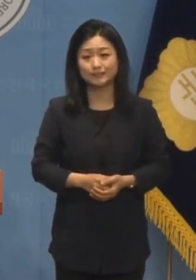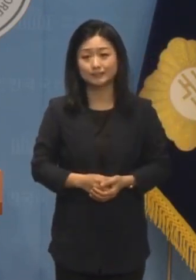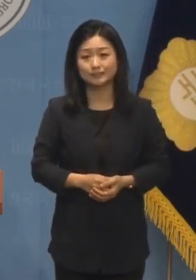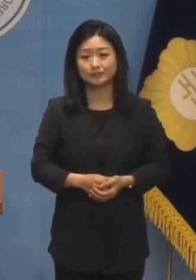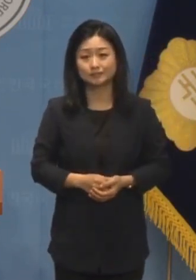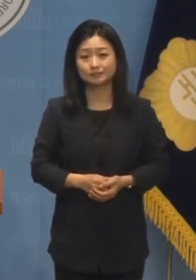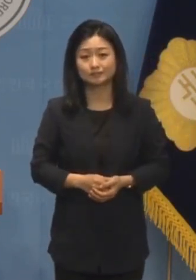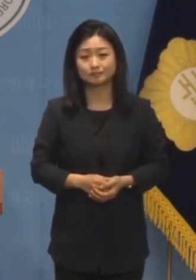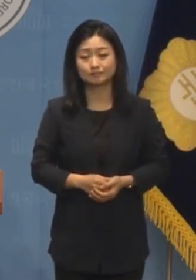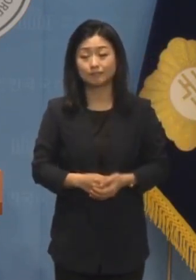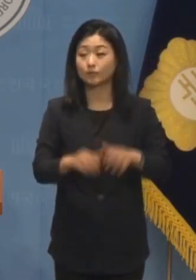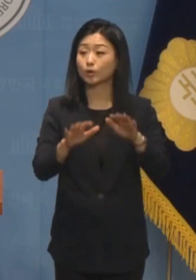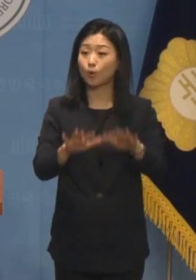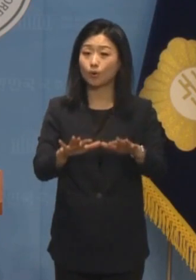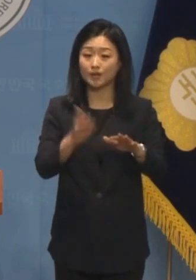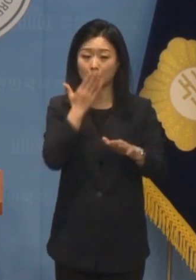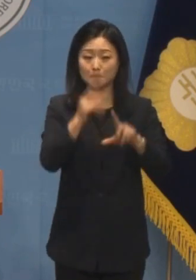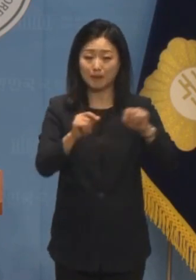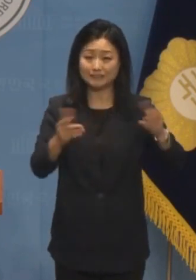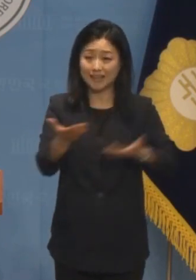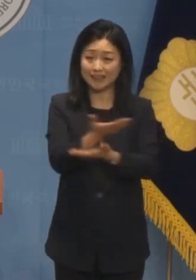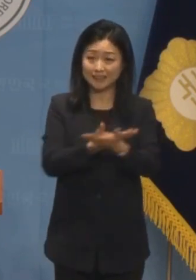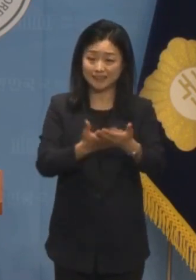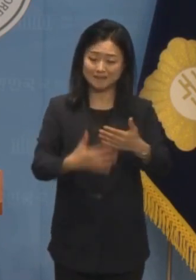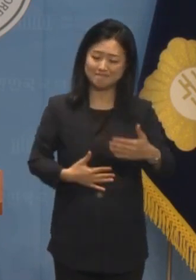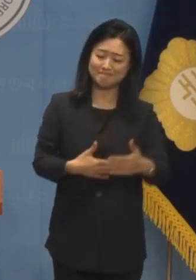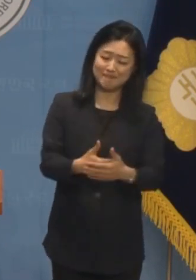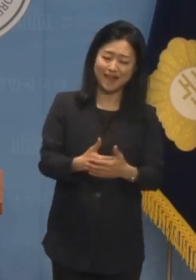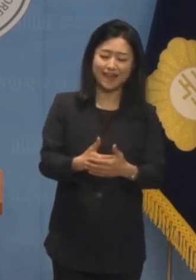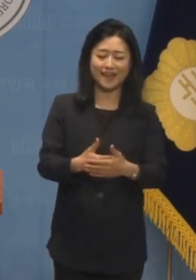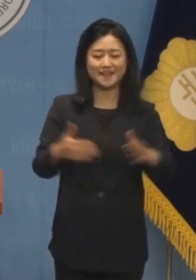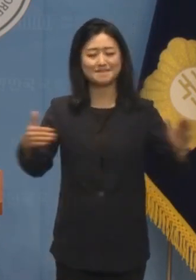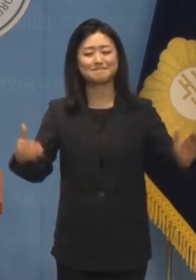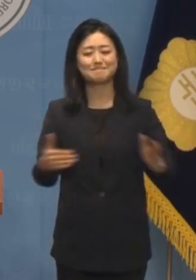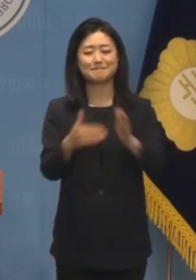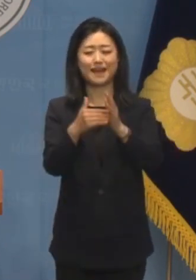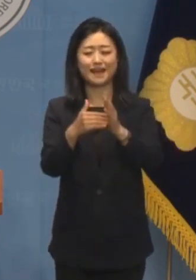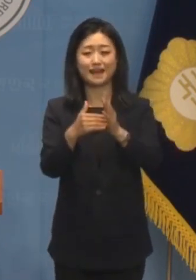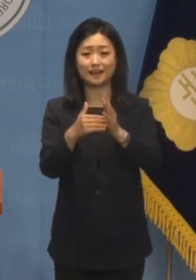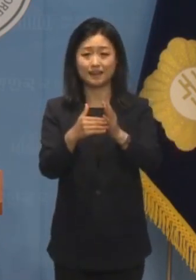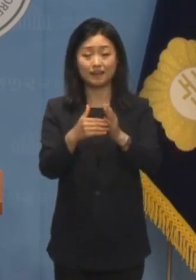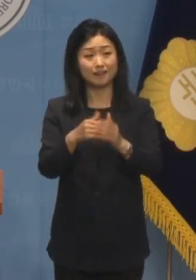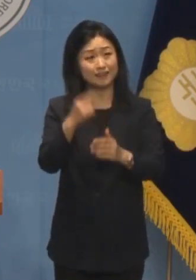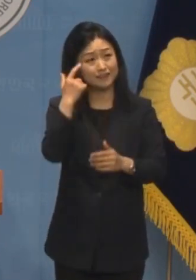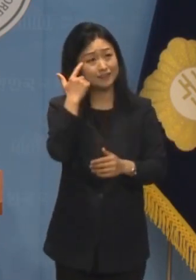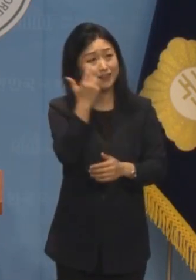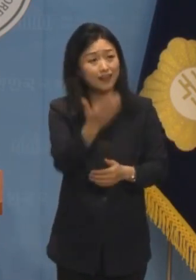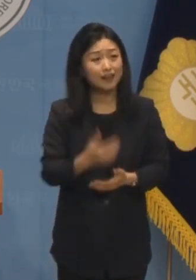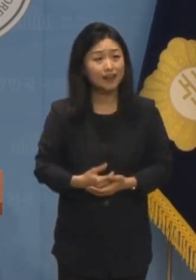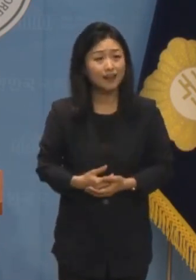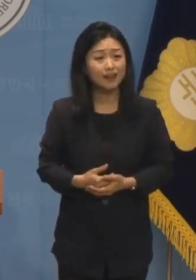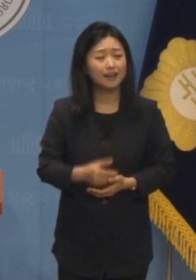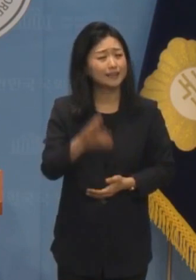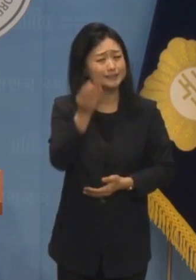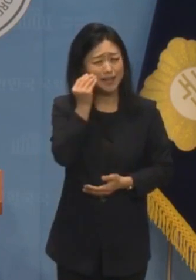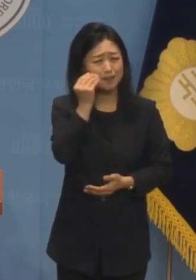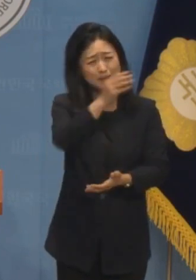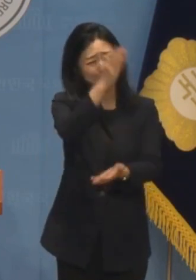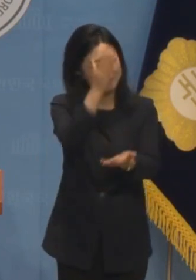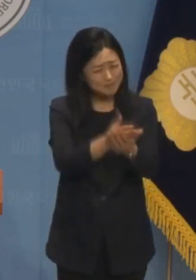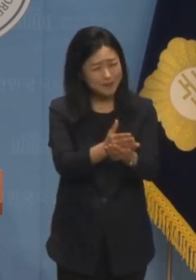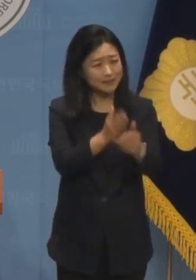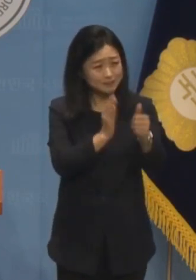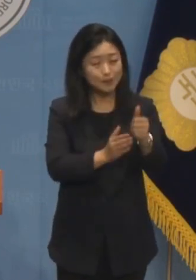자입니까 오늘 만마 배만 채우고 헤어지는 빈손 회동으로 끝낼 생각이라면 때려 치우십시오